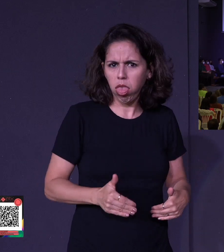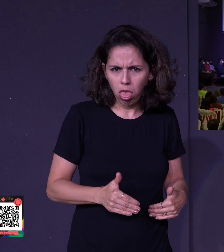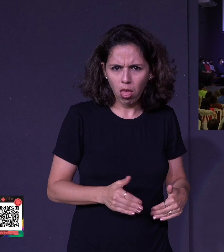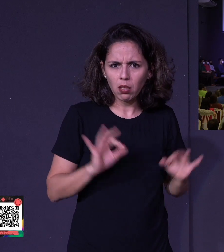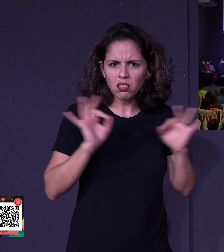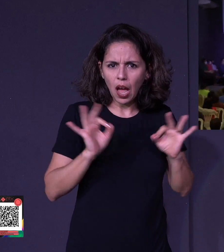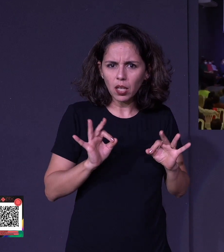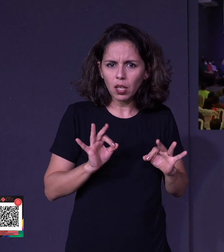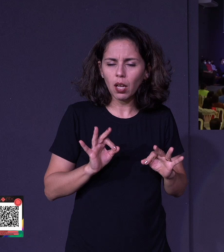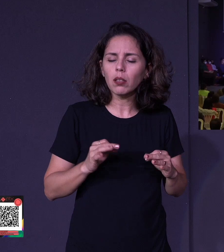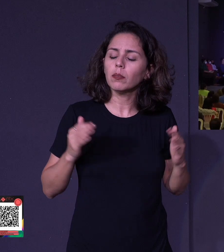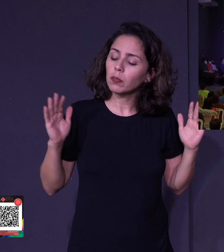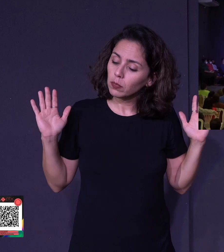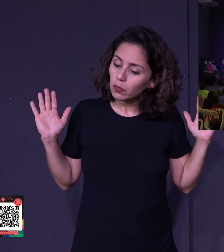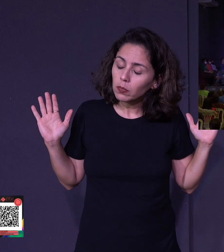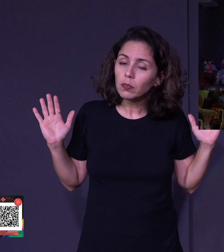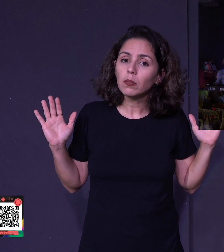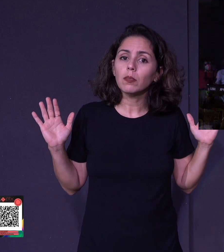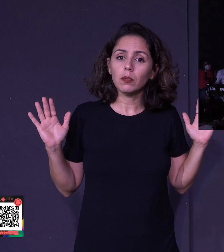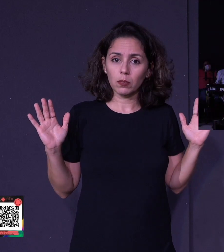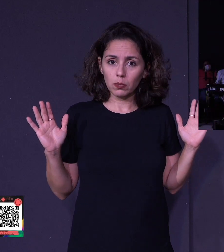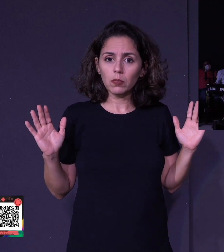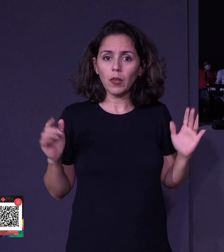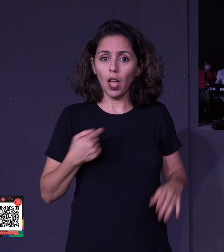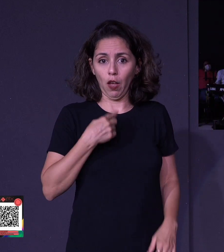Porque se eu disser não faça e fizer, vai levar, irmão.